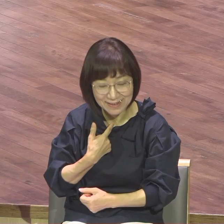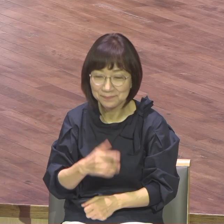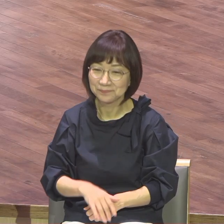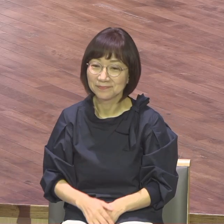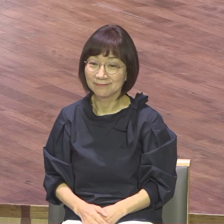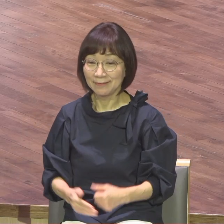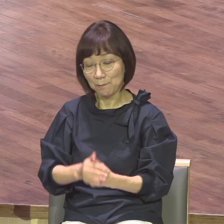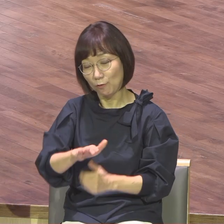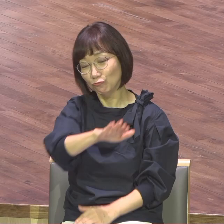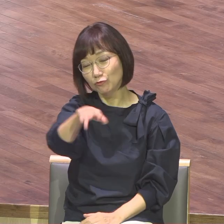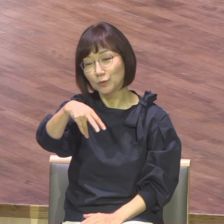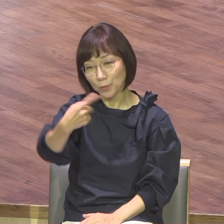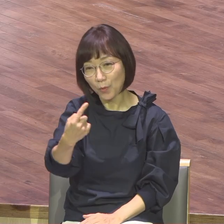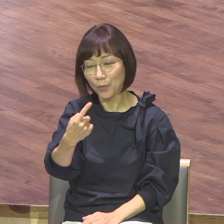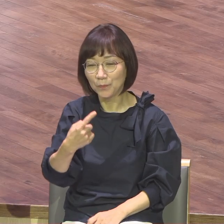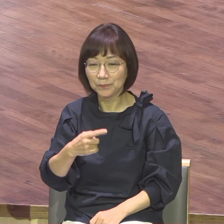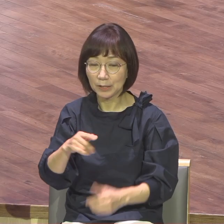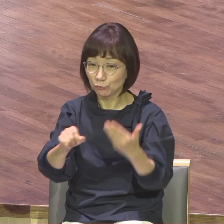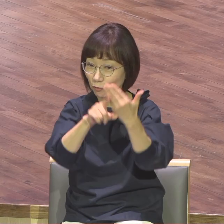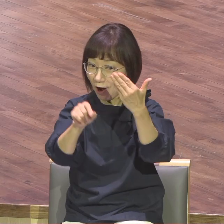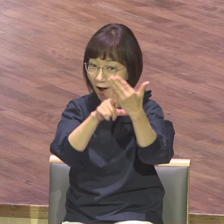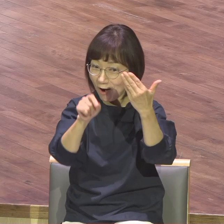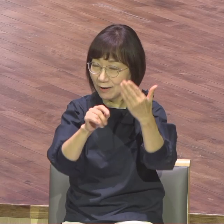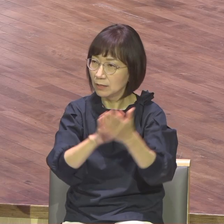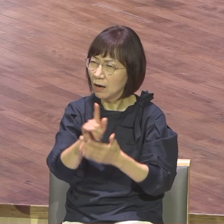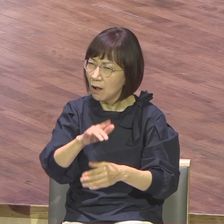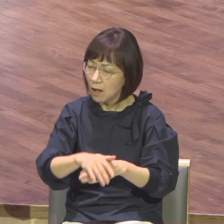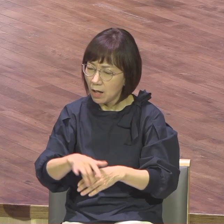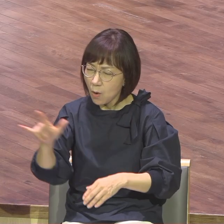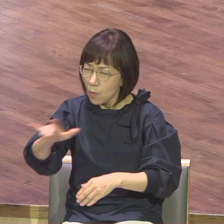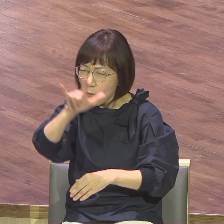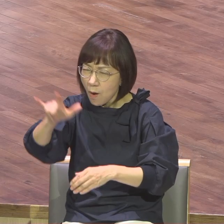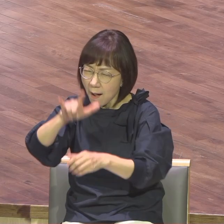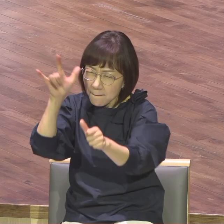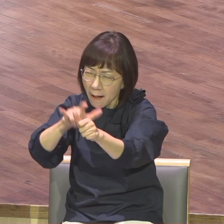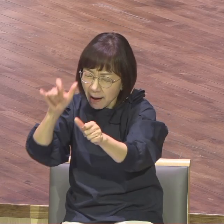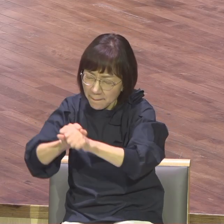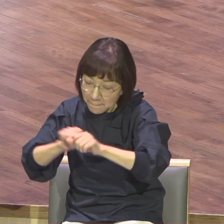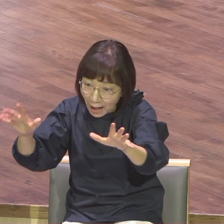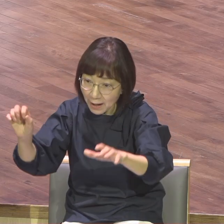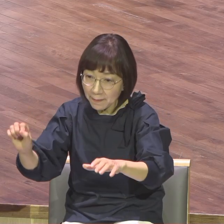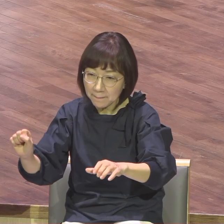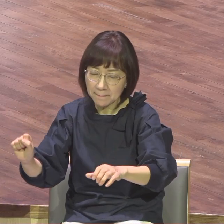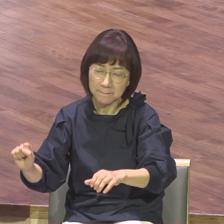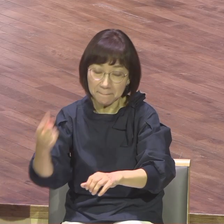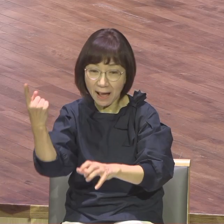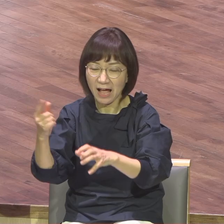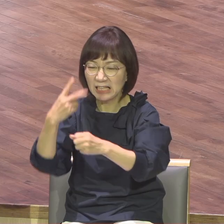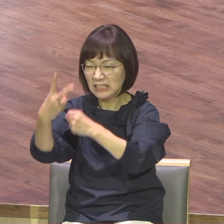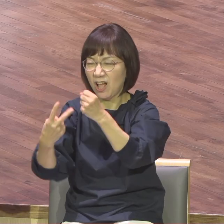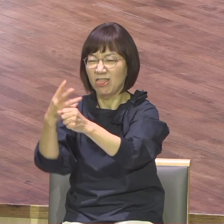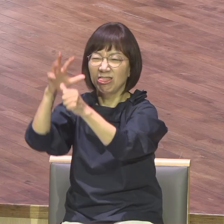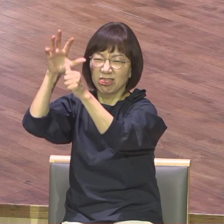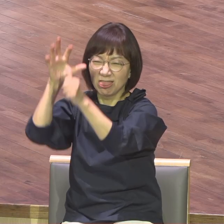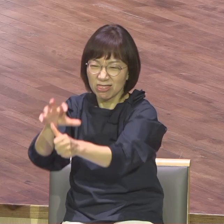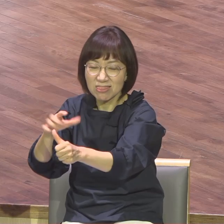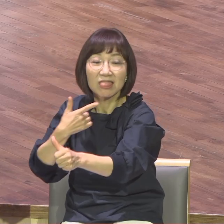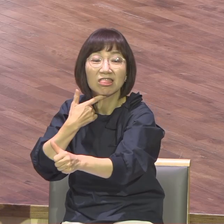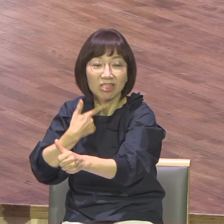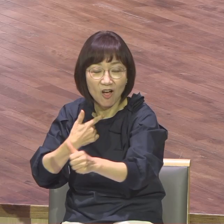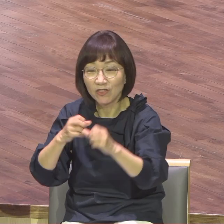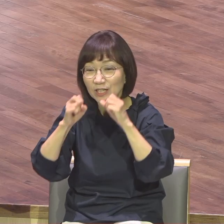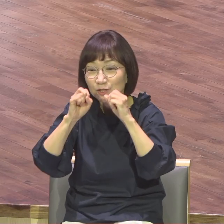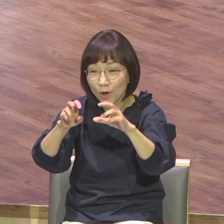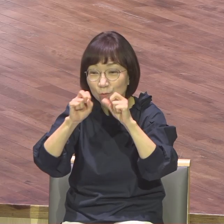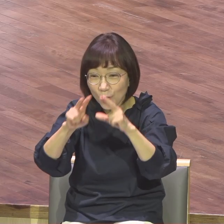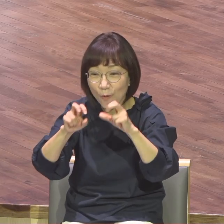기간에 코로나19 팬데믹으로 중단되었던 해외 전도 캠프를 재개합니다. 필리핀 팔라완 지역과 민도로